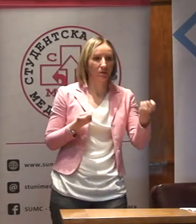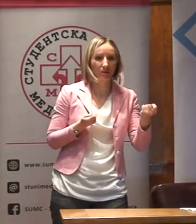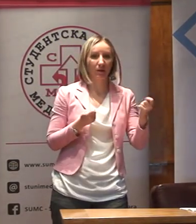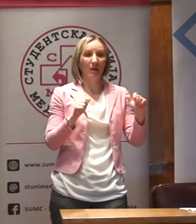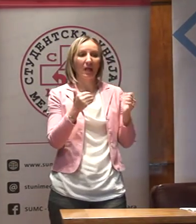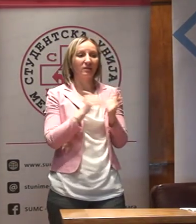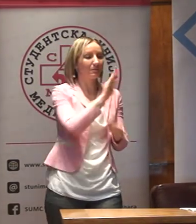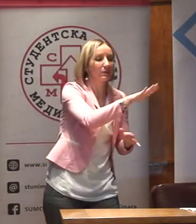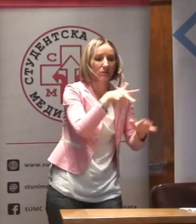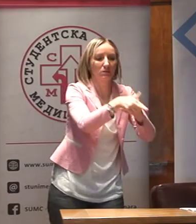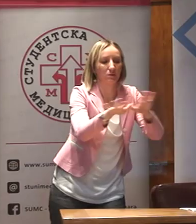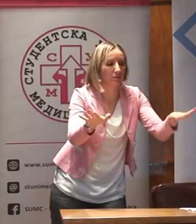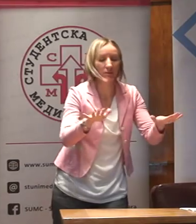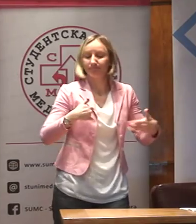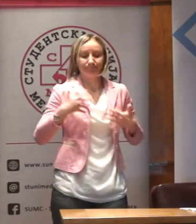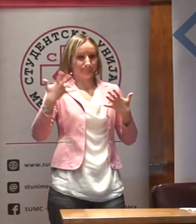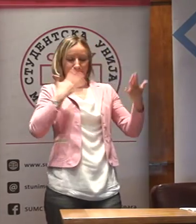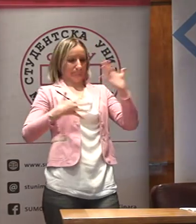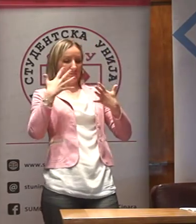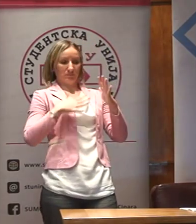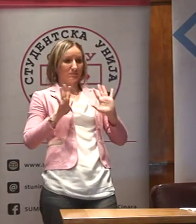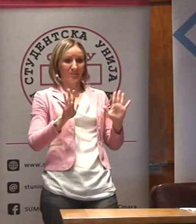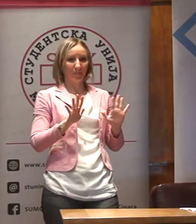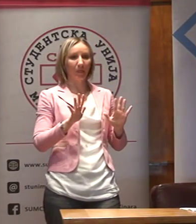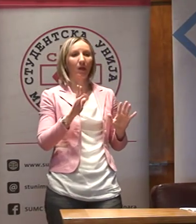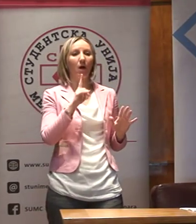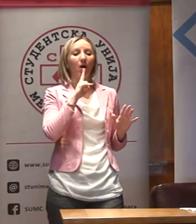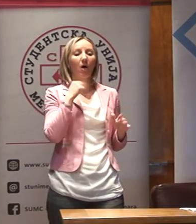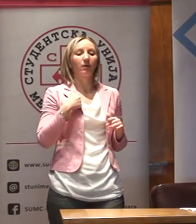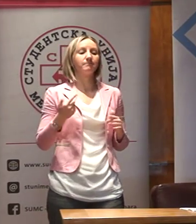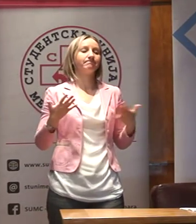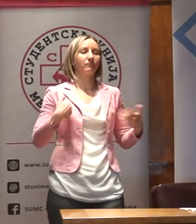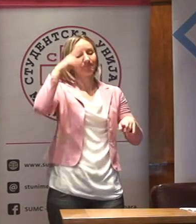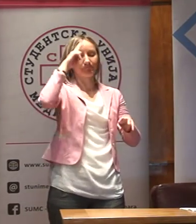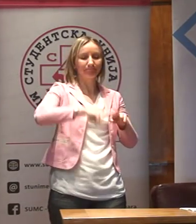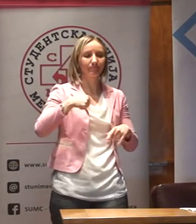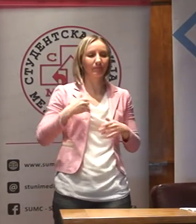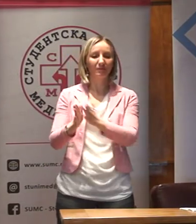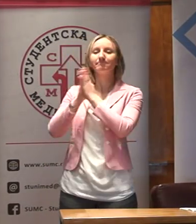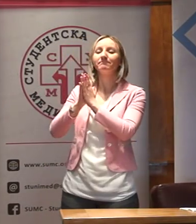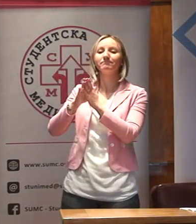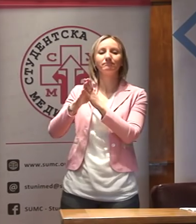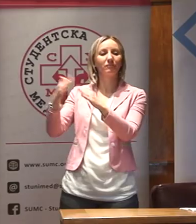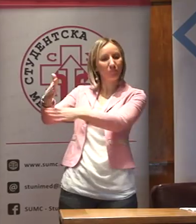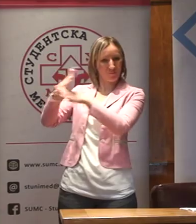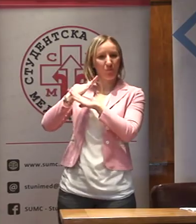da ostanem nesigurna. I nalazila sam se u mnogim dilemama, nisam znala da li treba neku situaciju da prekinem ili ne. I tada sam odlučila da se